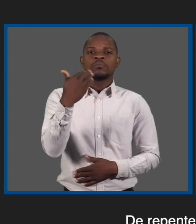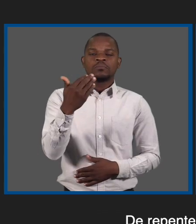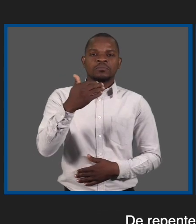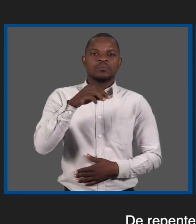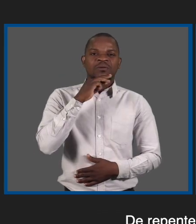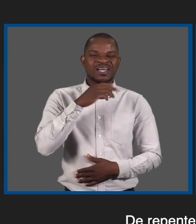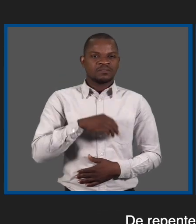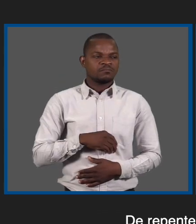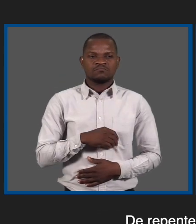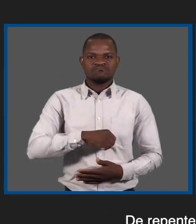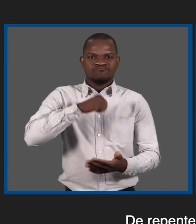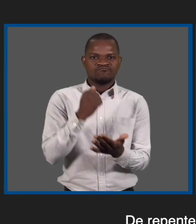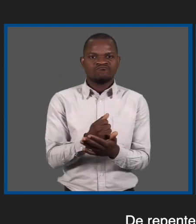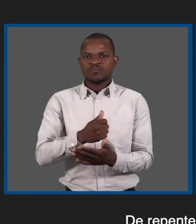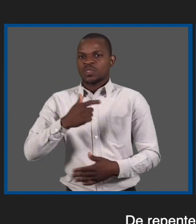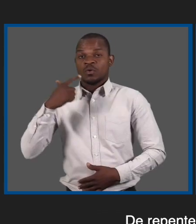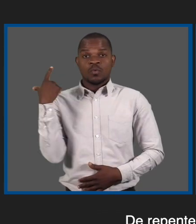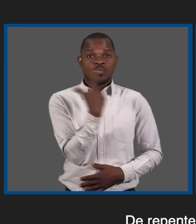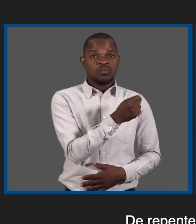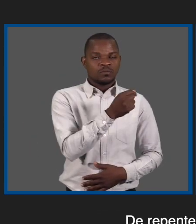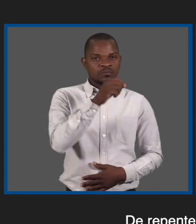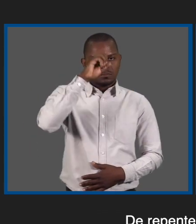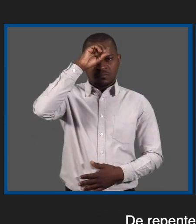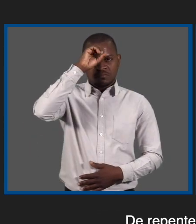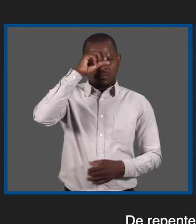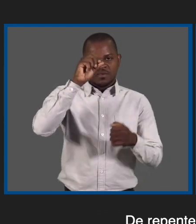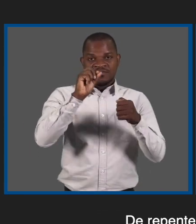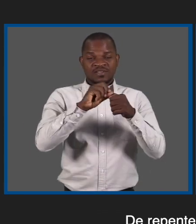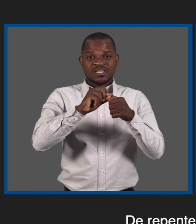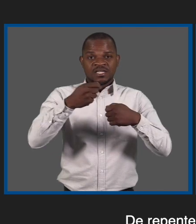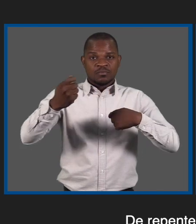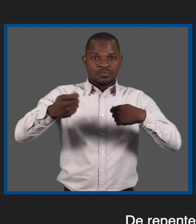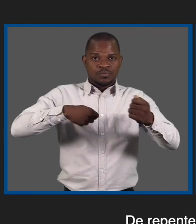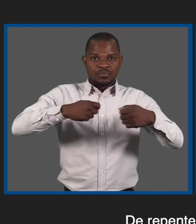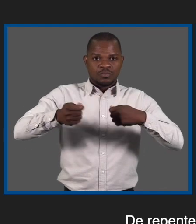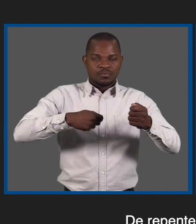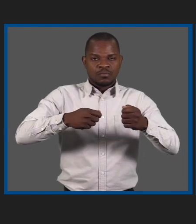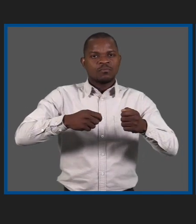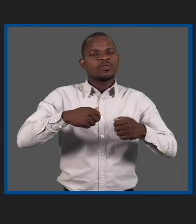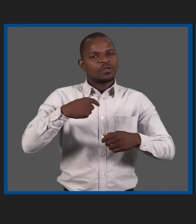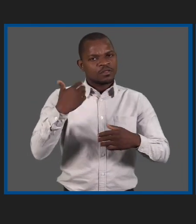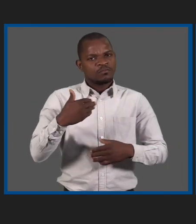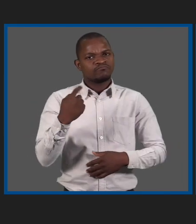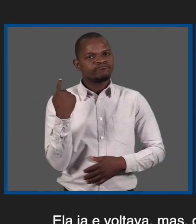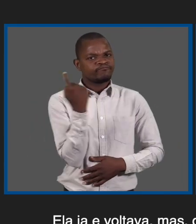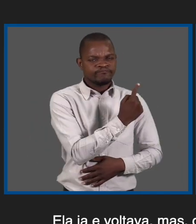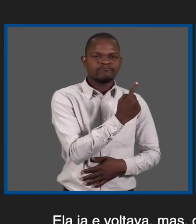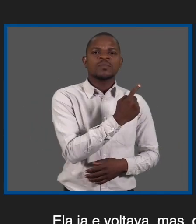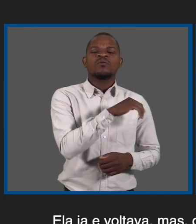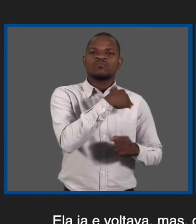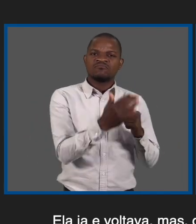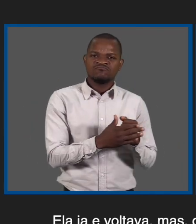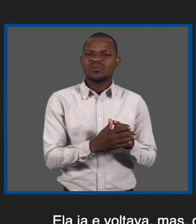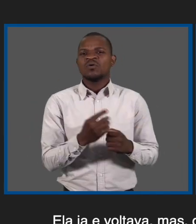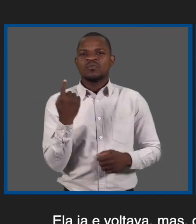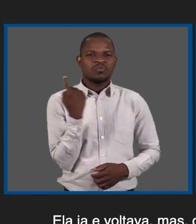repente a mãe abandonou, foi para a Arsanogracia fazer os biscatos dela. E voltava,